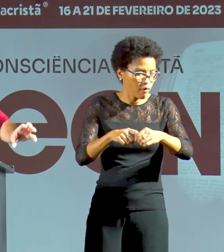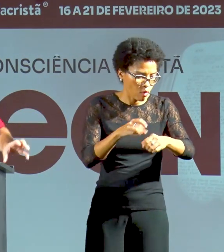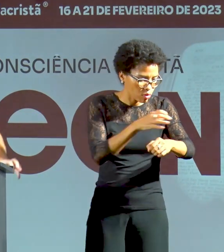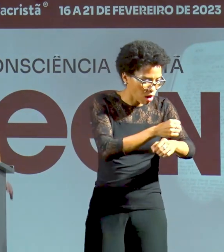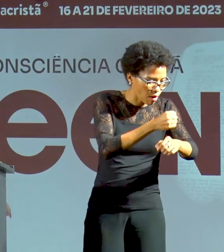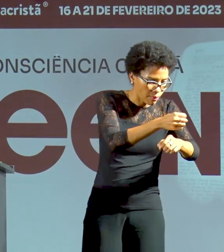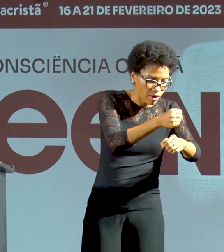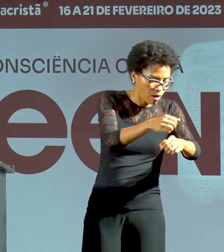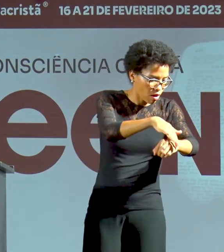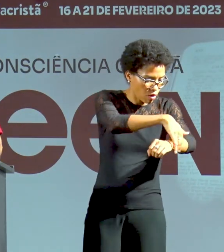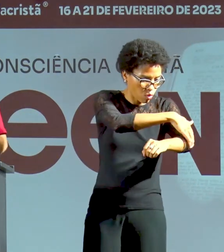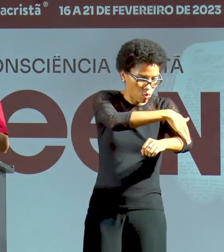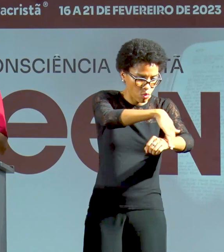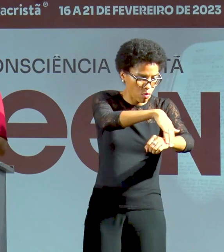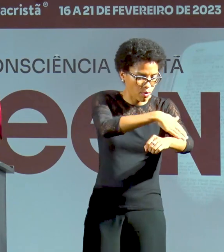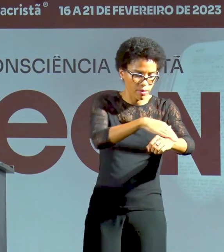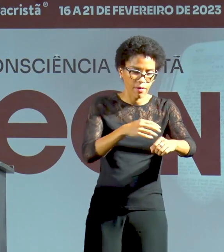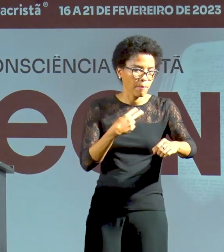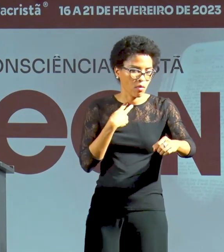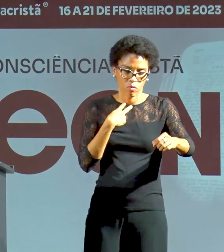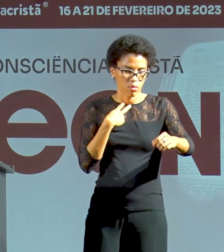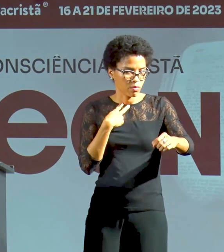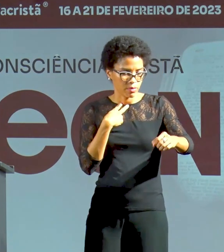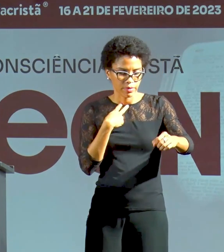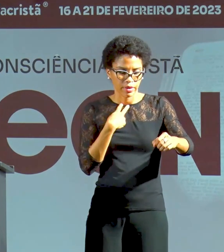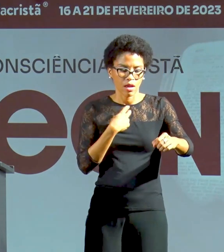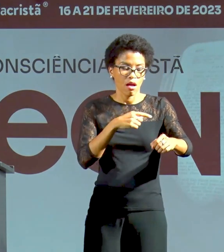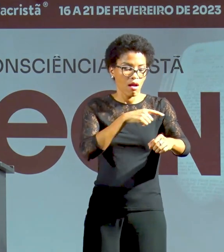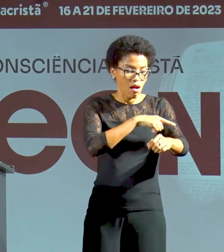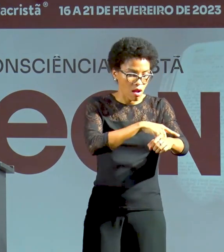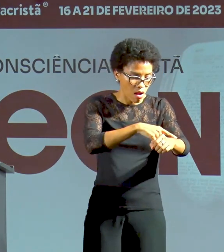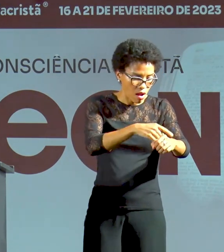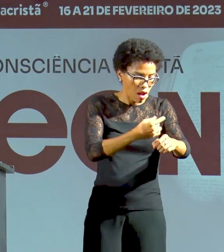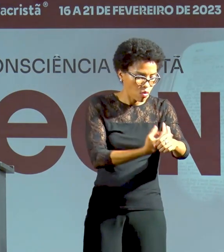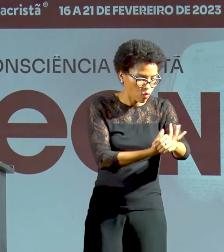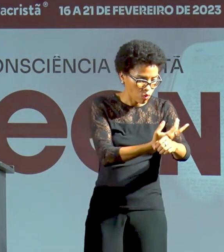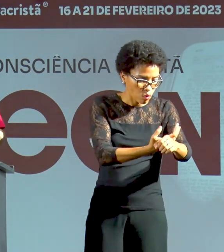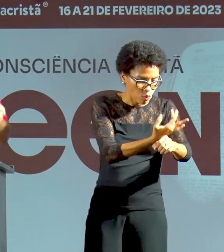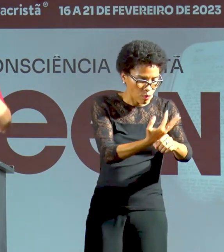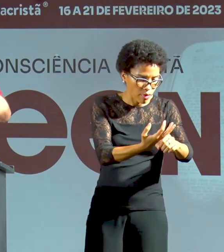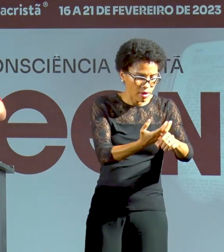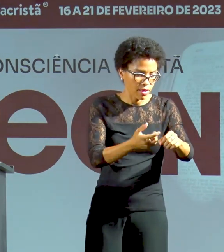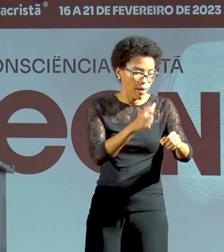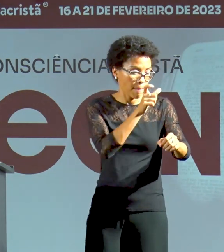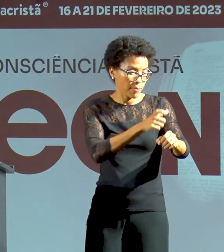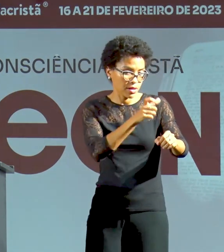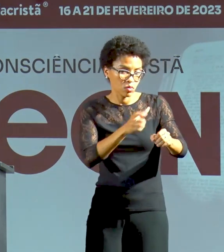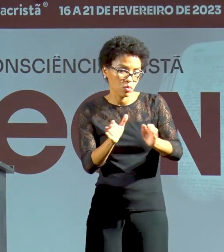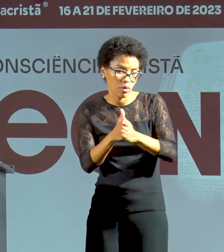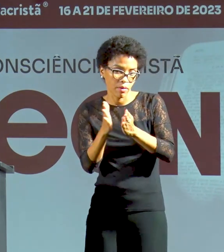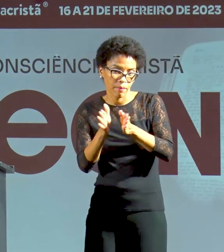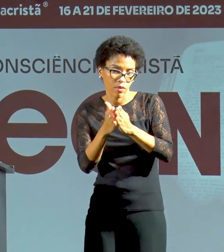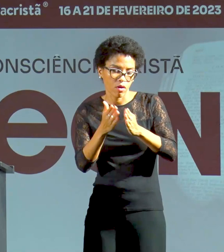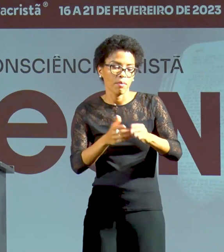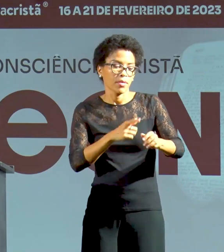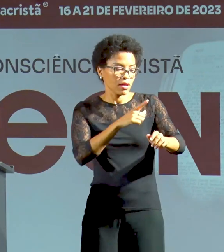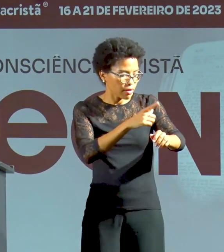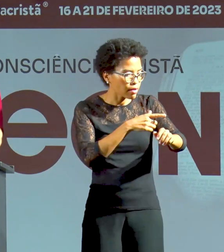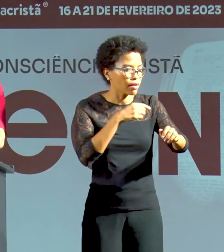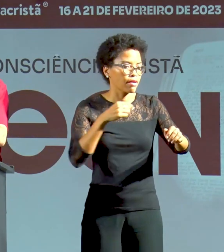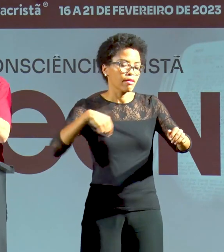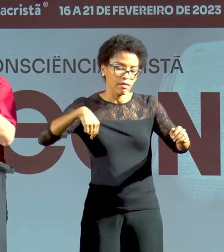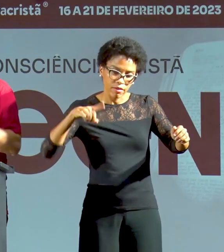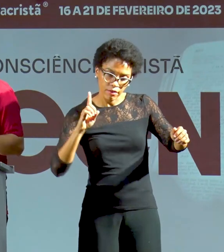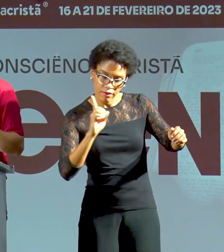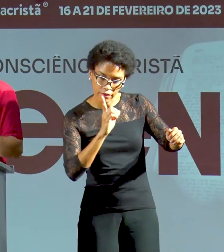cantos e aquilo que caia no chão ficavam para os mais necessitados que não tinham trabalho e que iam lá então para poderem